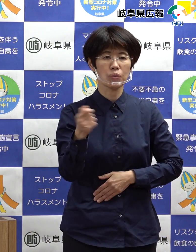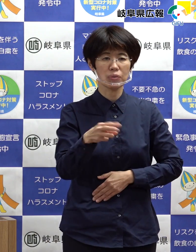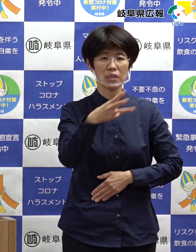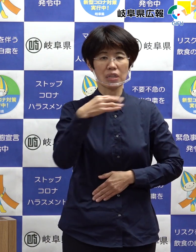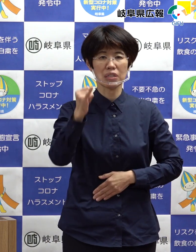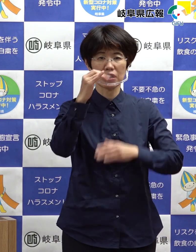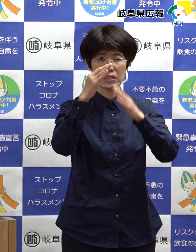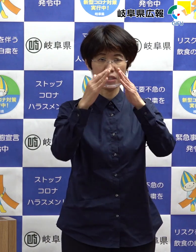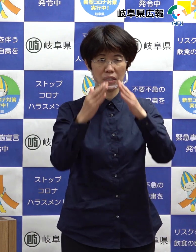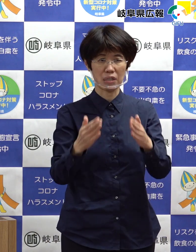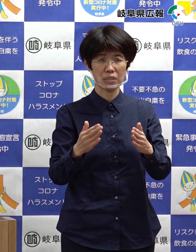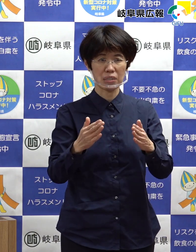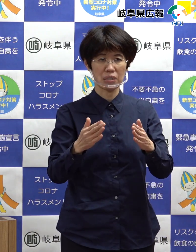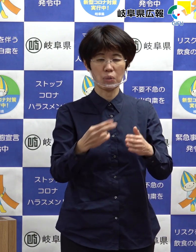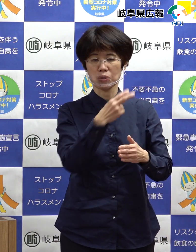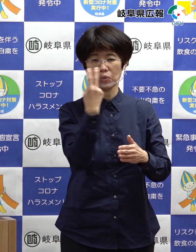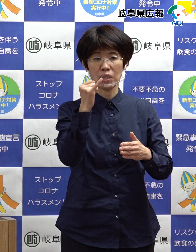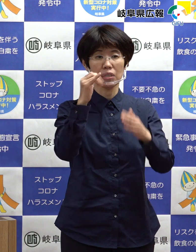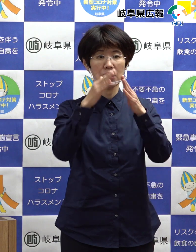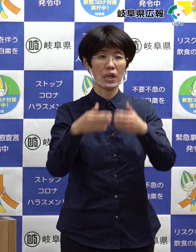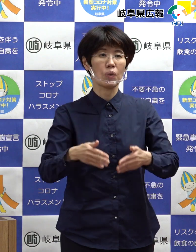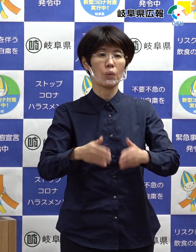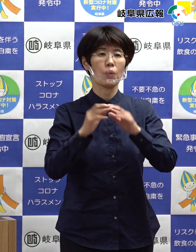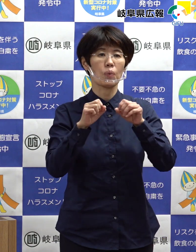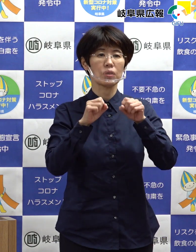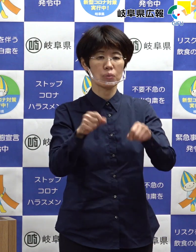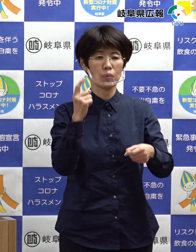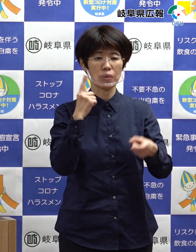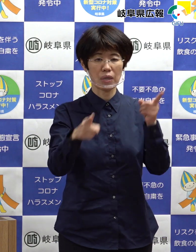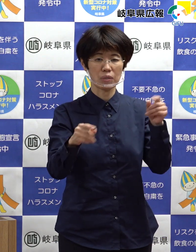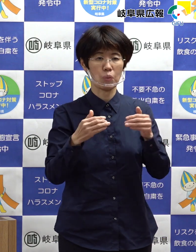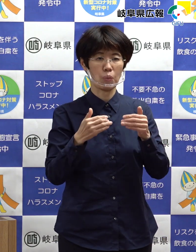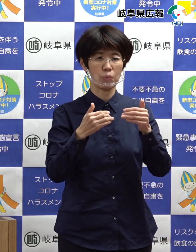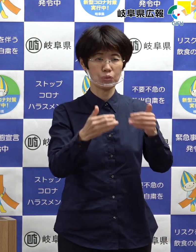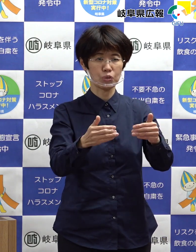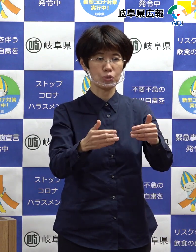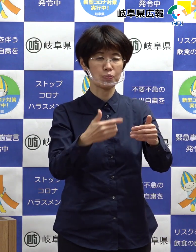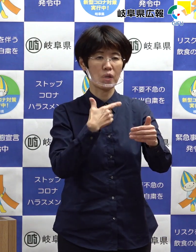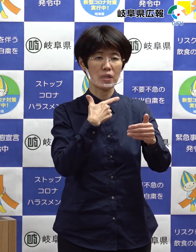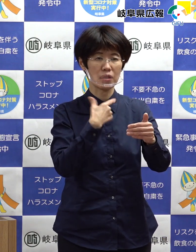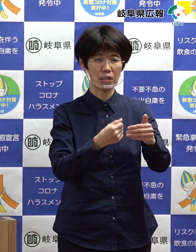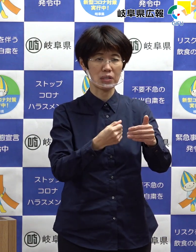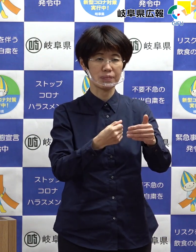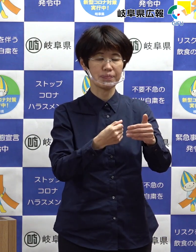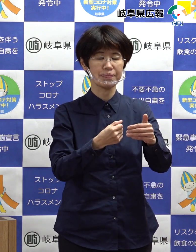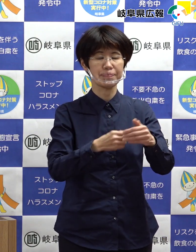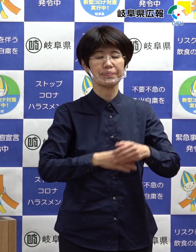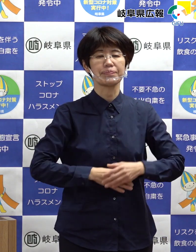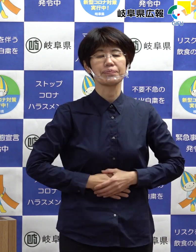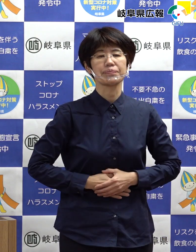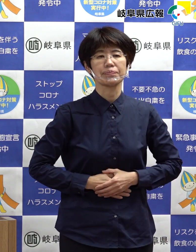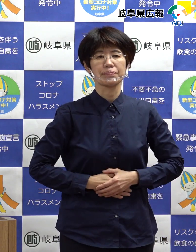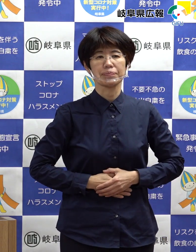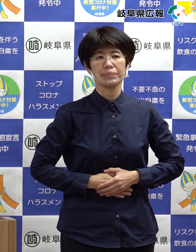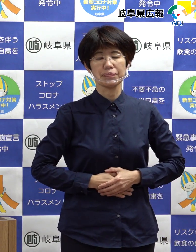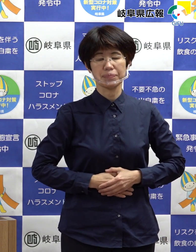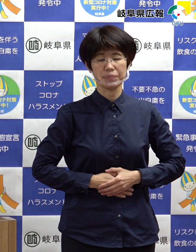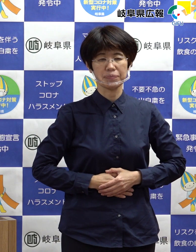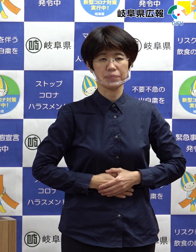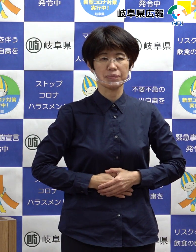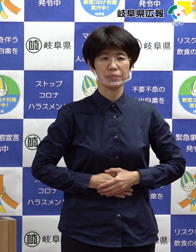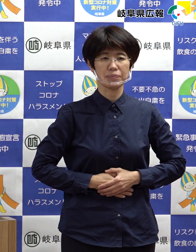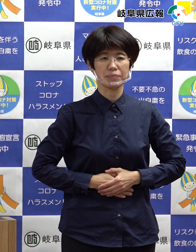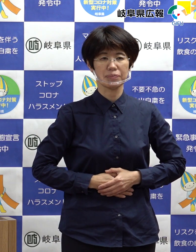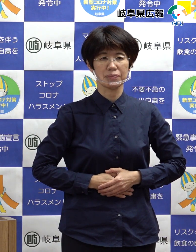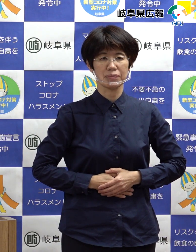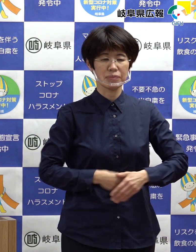三者委員会の調査委員会の構成を検討するということになりました。また